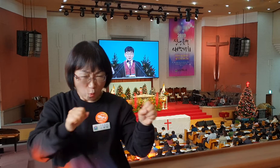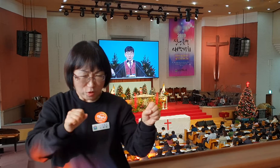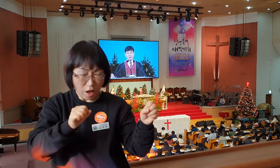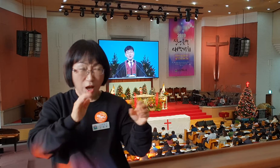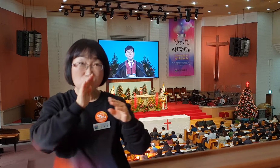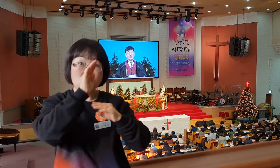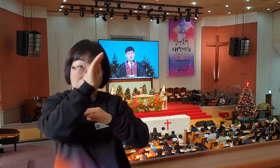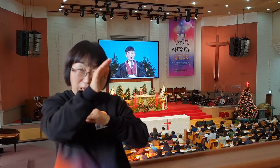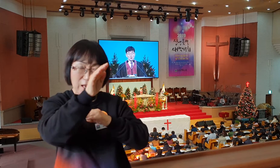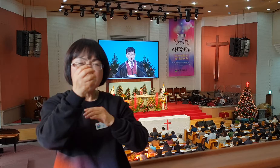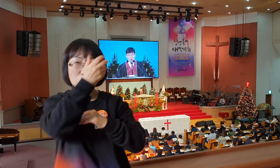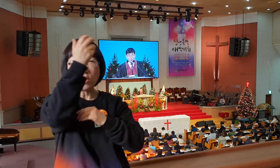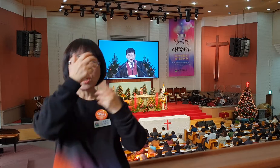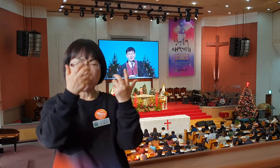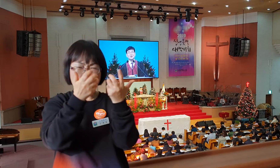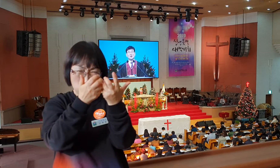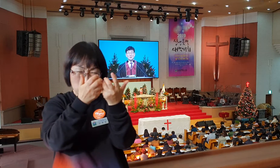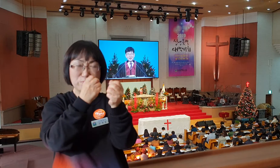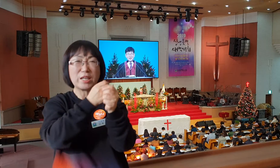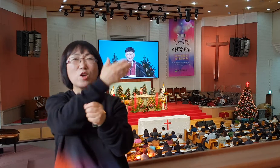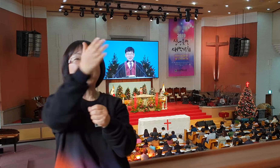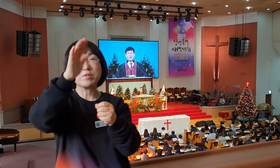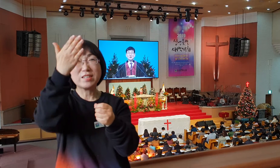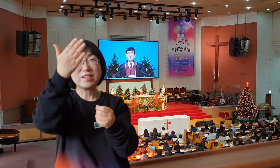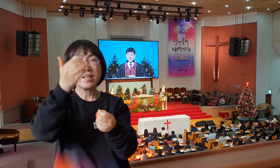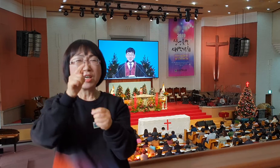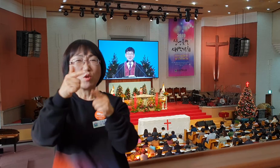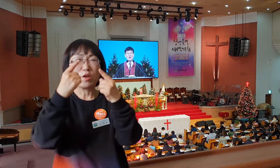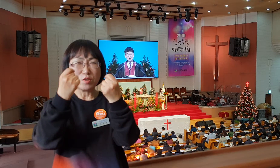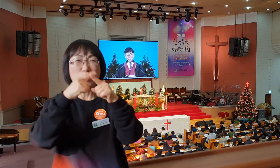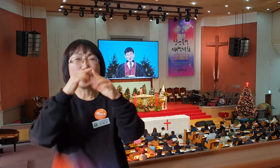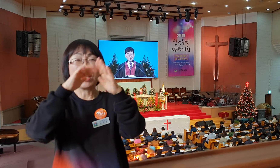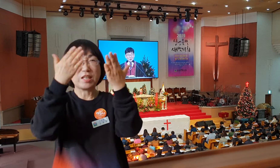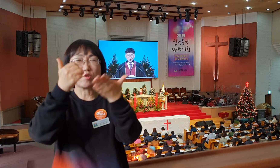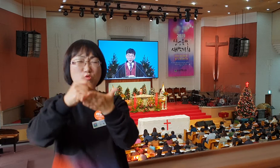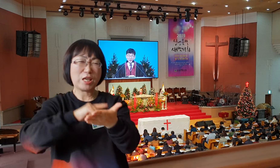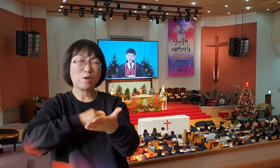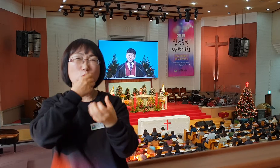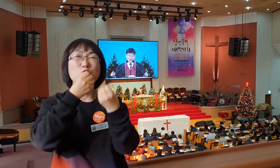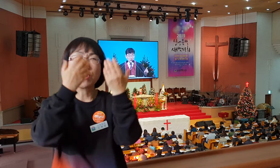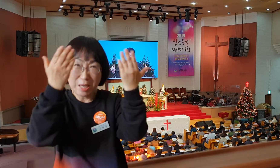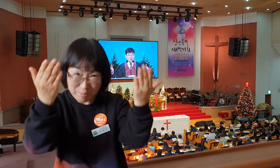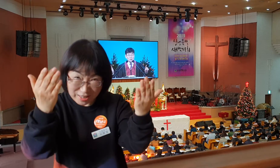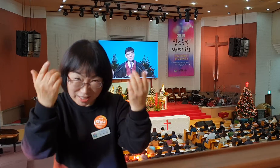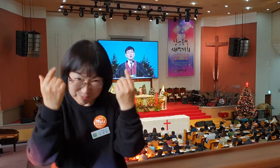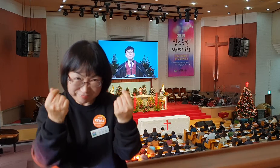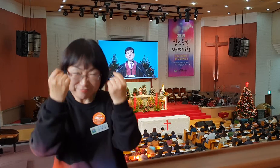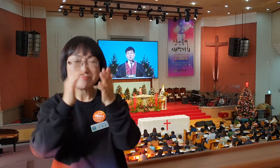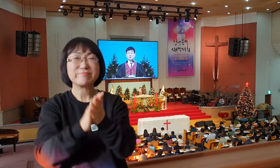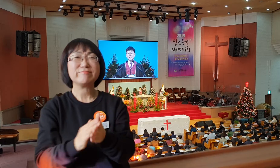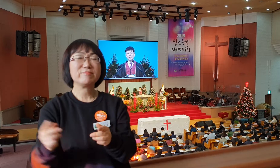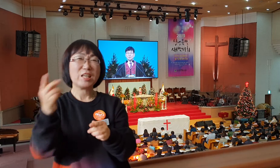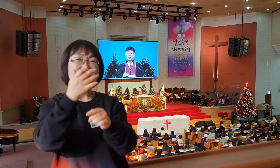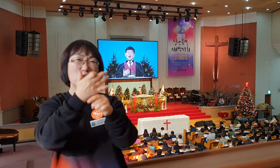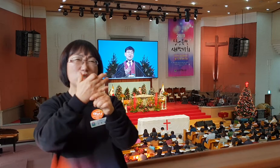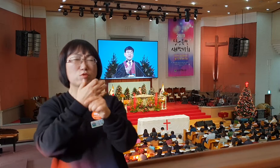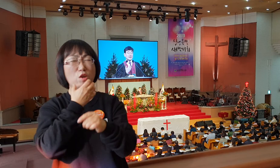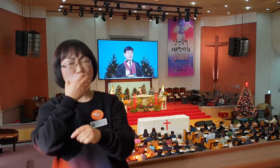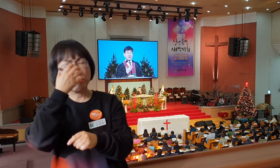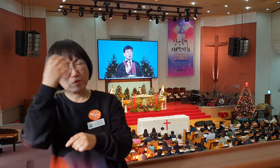넘어서 성령으로 수많은 여러분 되시기를 그런 교회 되시기를 주의로으로 추구합니다. 2019년 여러분들 꼭 보세요.